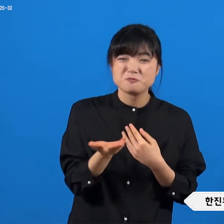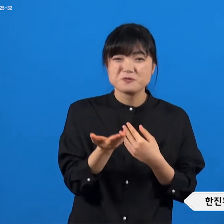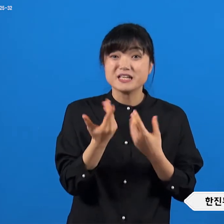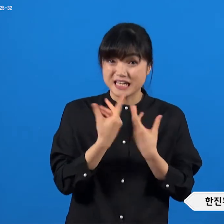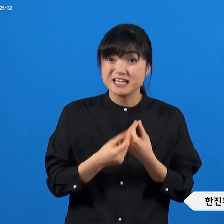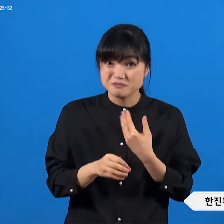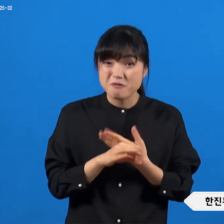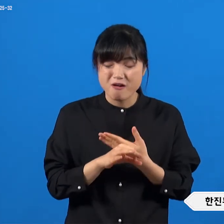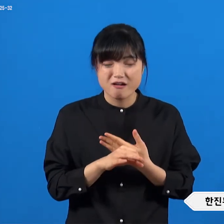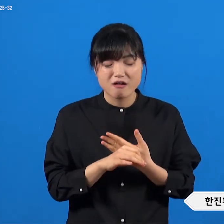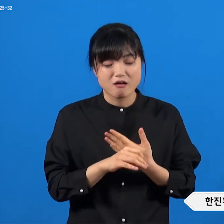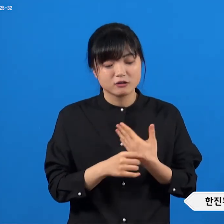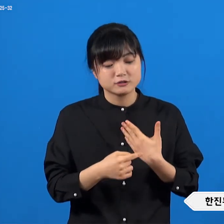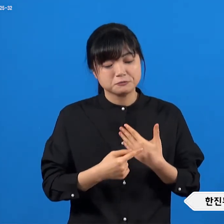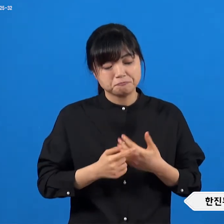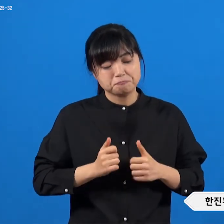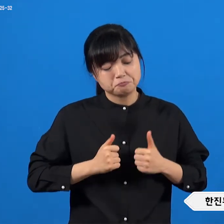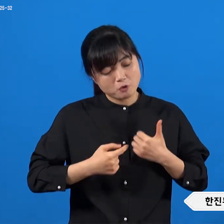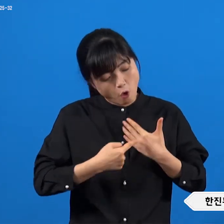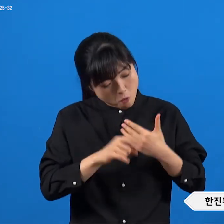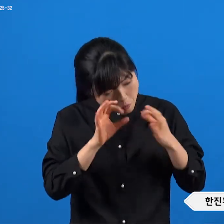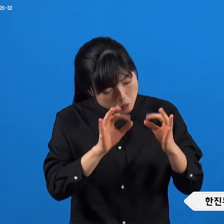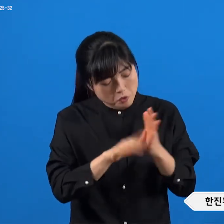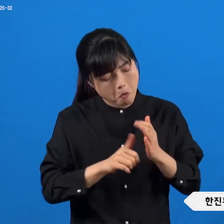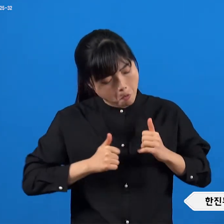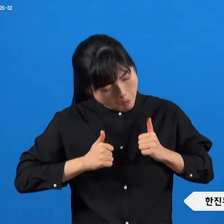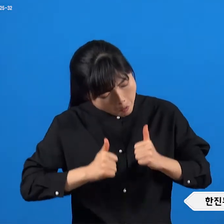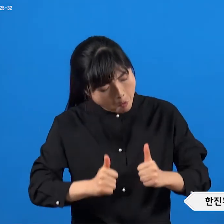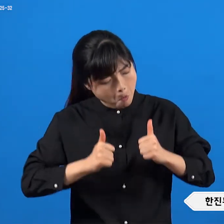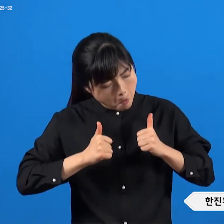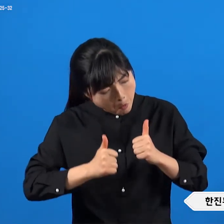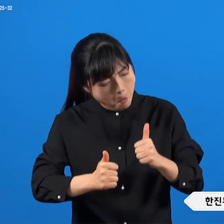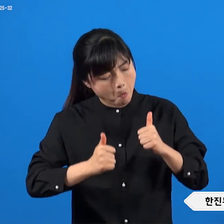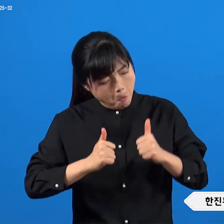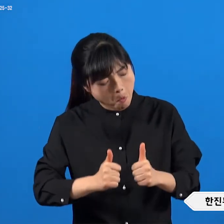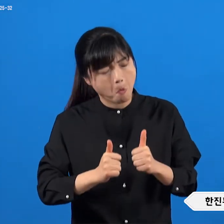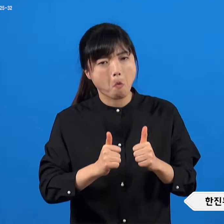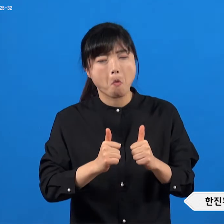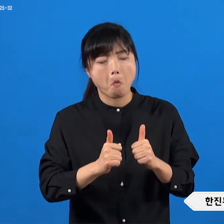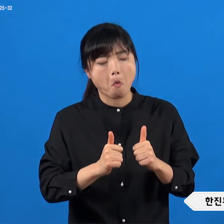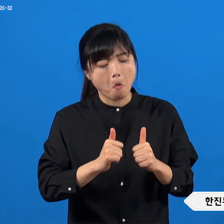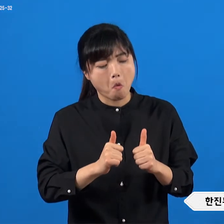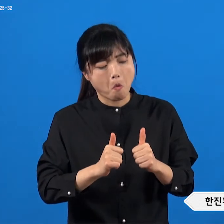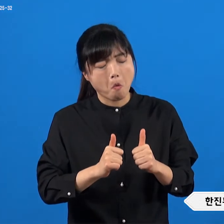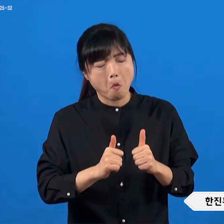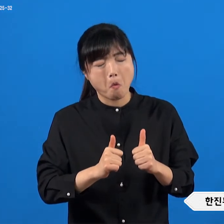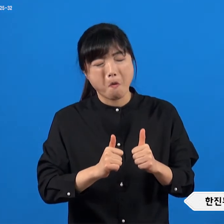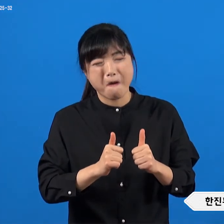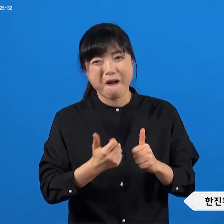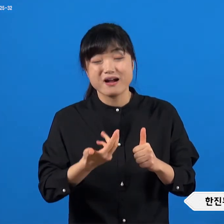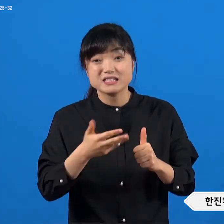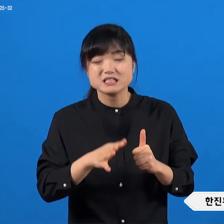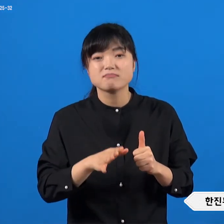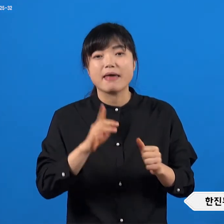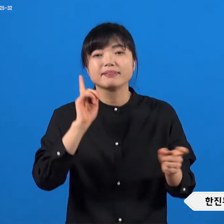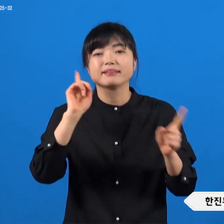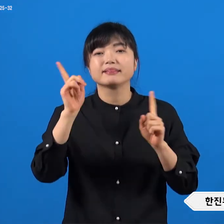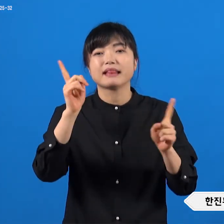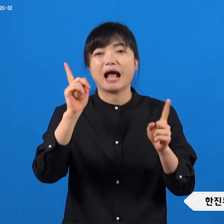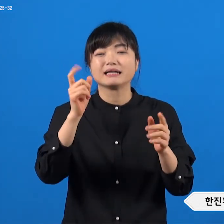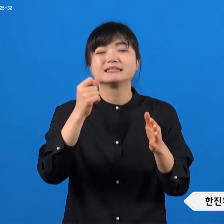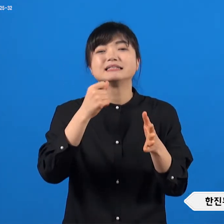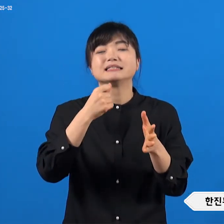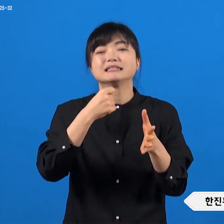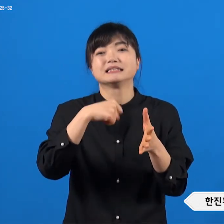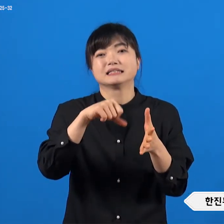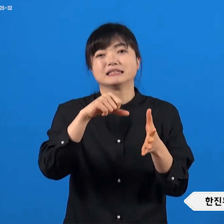우리도 성실하게 착실하게 신앙생활 잘 하는 것 같이 보이는 사람인데도 탕자일 수